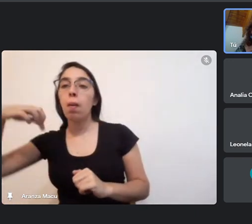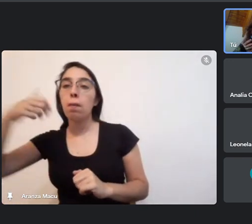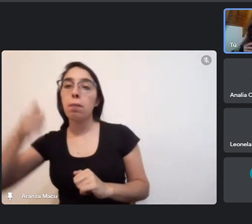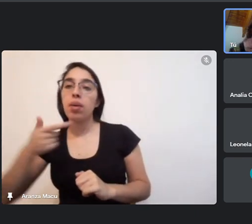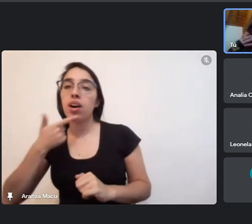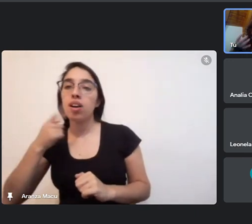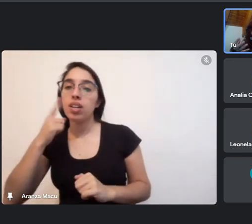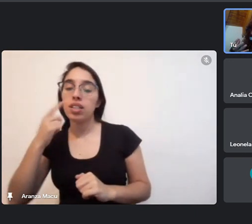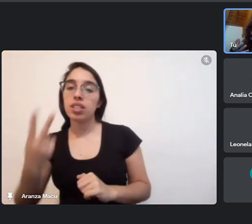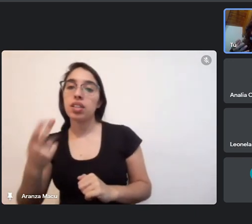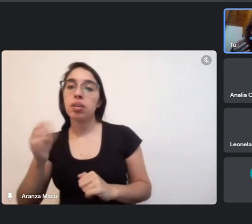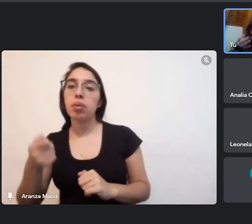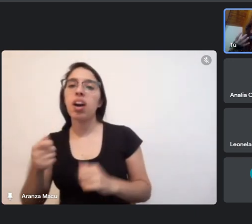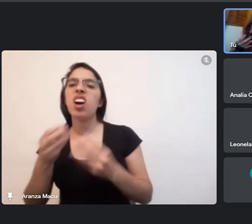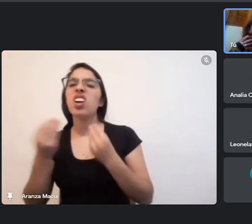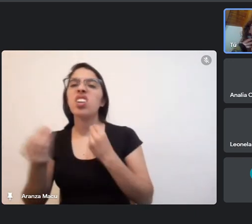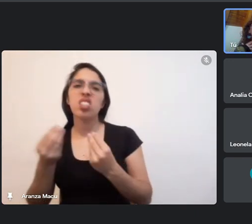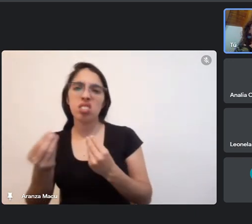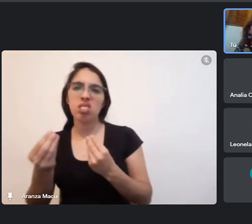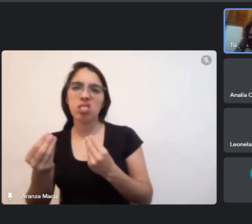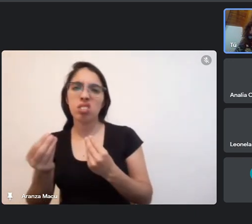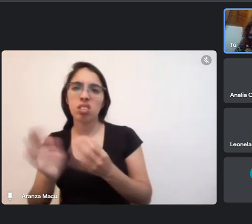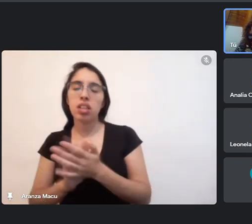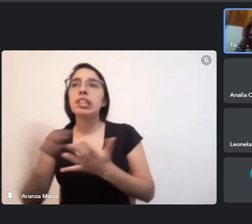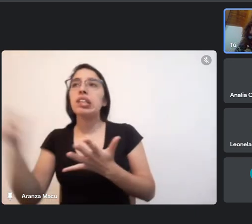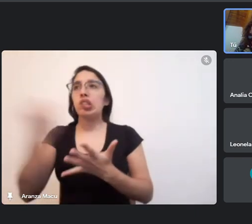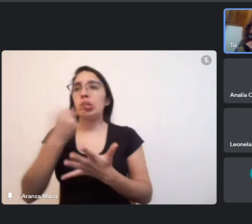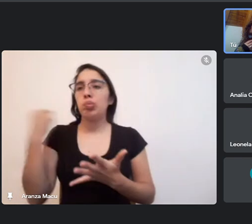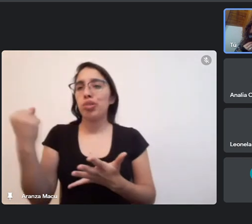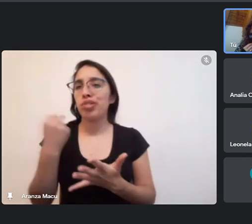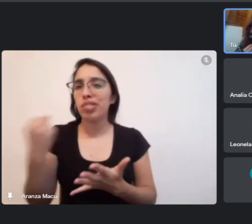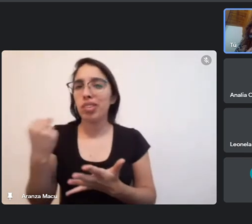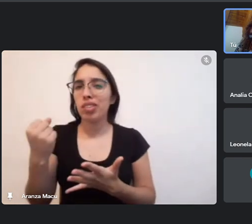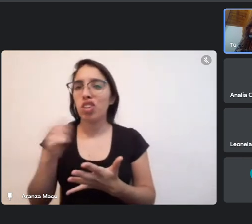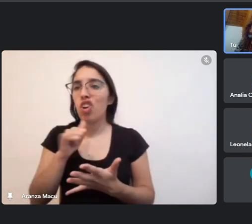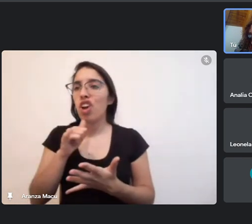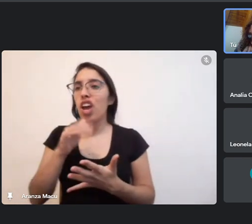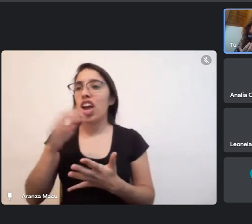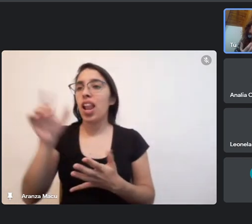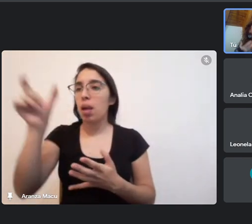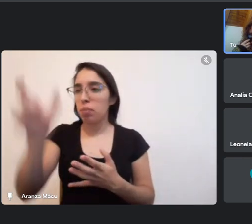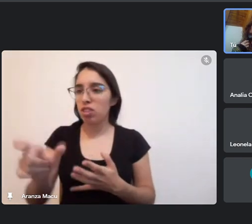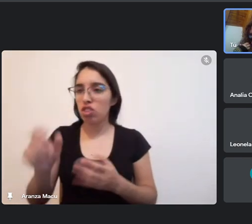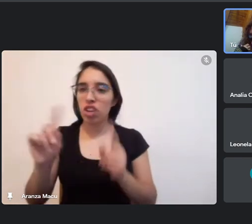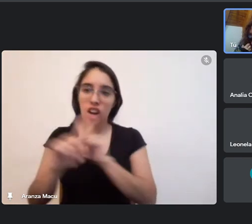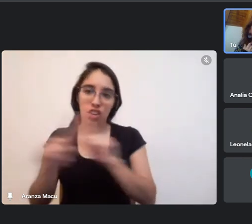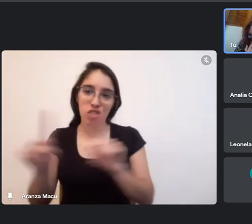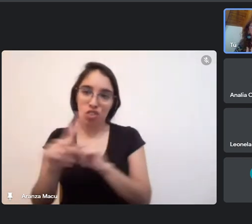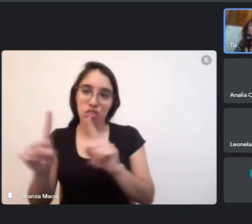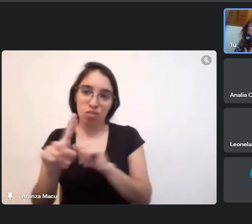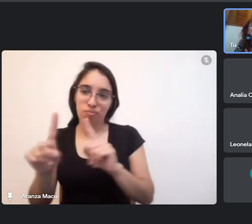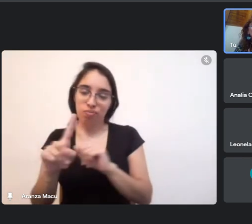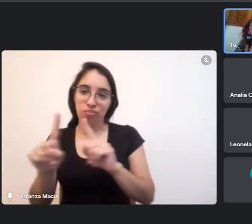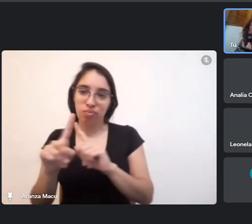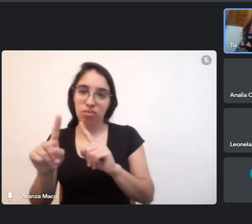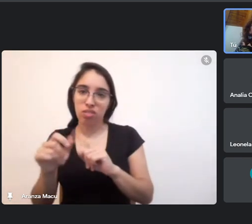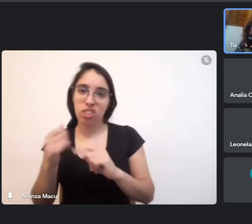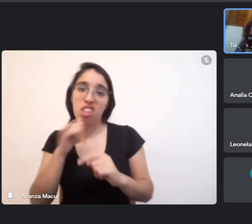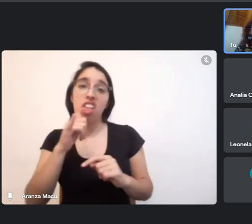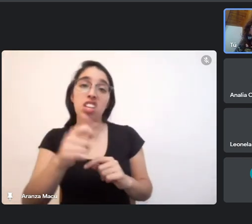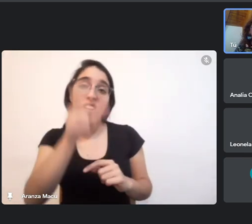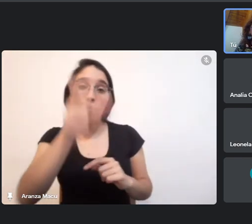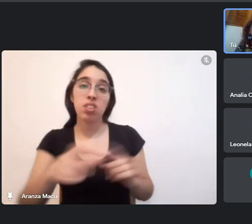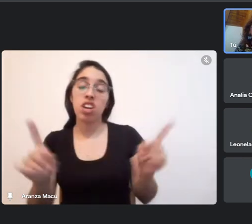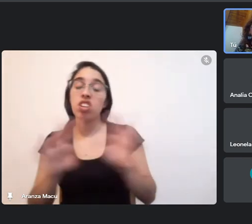más importante quién realiza la acción, sino lo que se resalta es lo que es afectado por